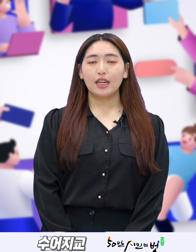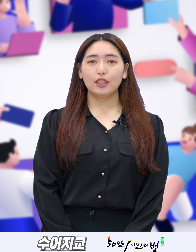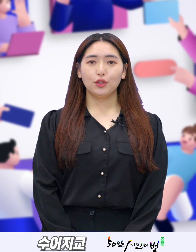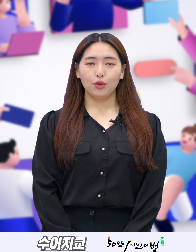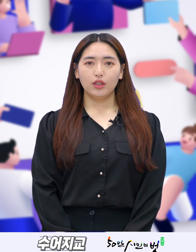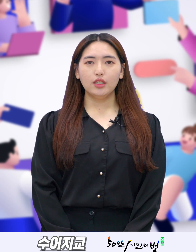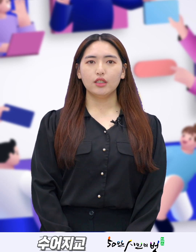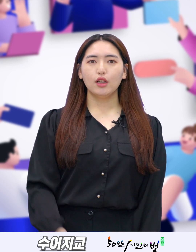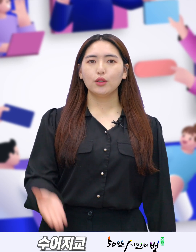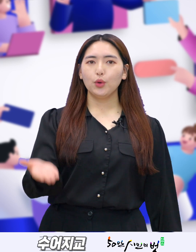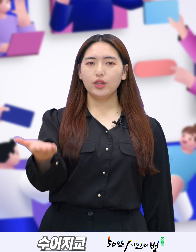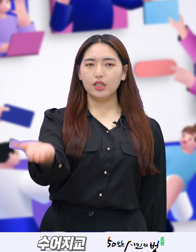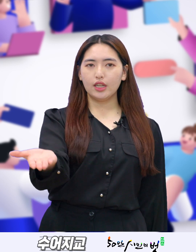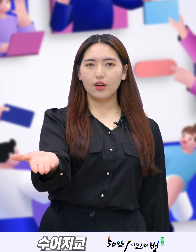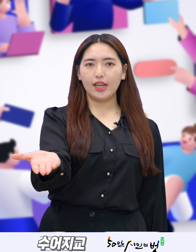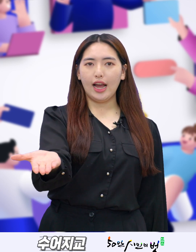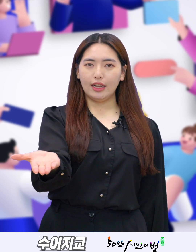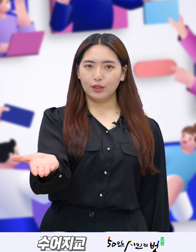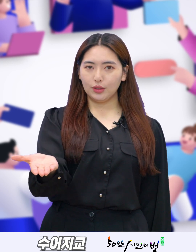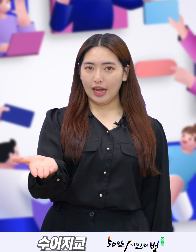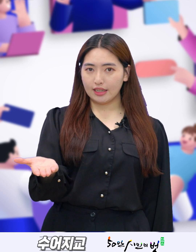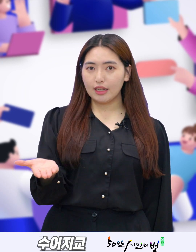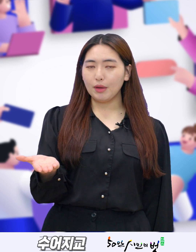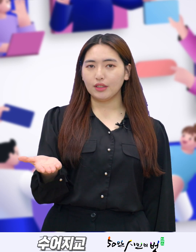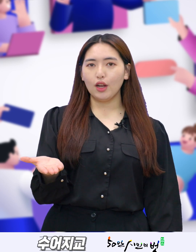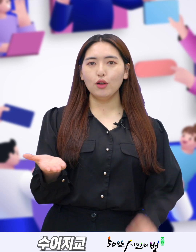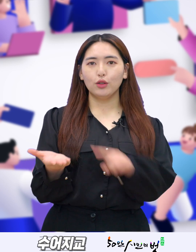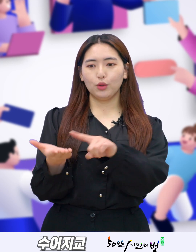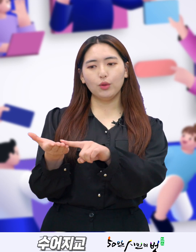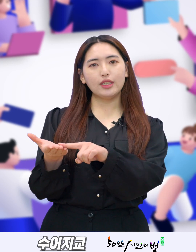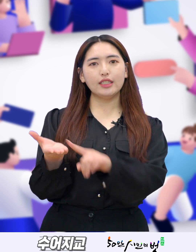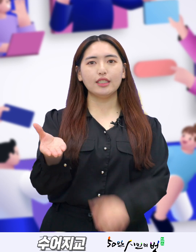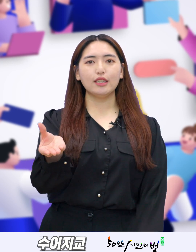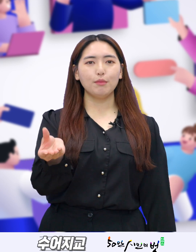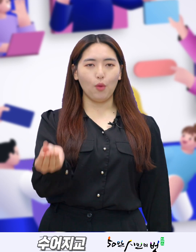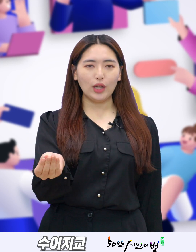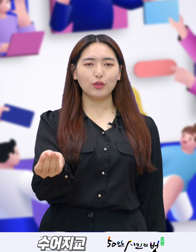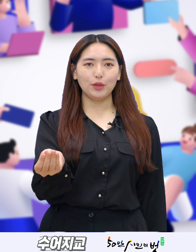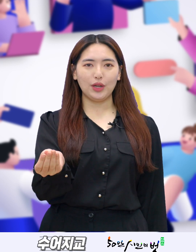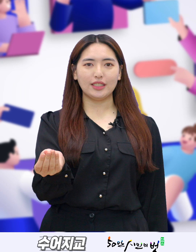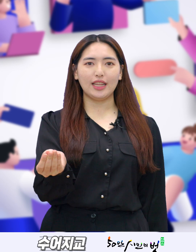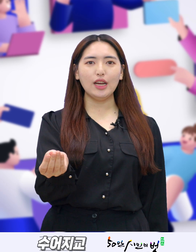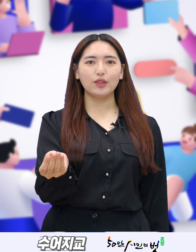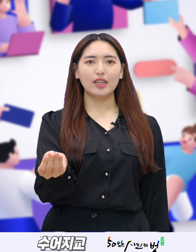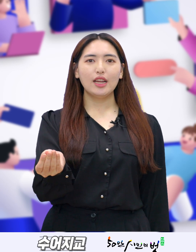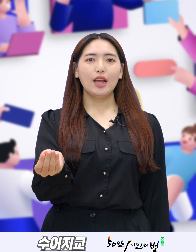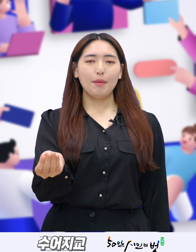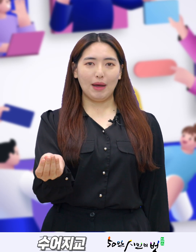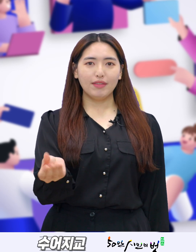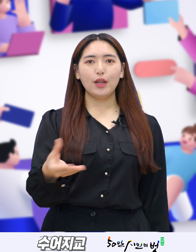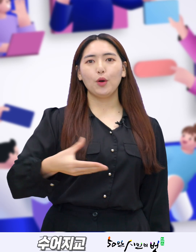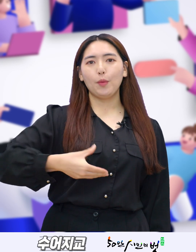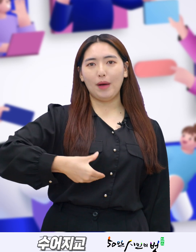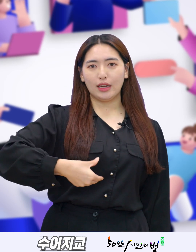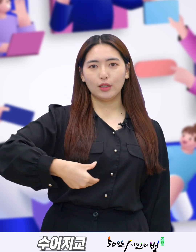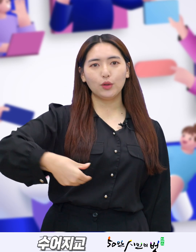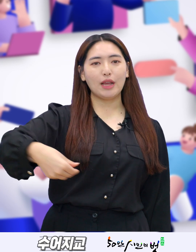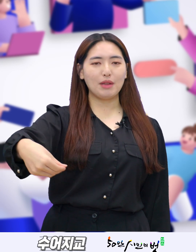빌리다라는 수어는 손을 이렇게 안으로 당기면서 손끝을 모아주면 되는데요. 반대로 밖으로